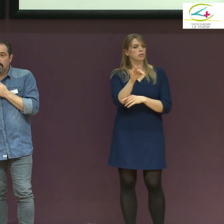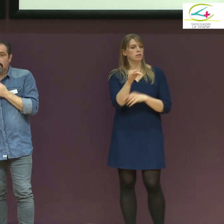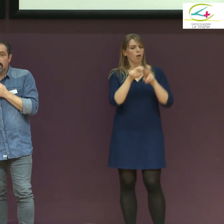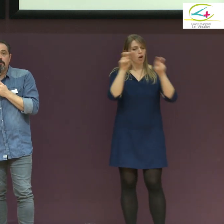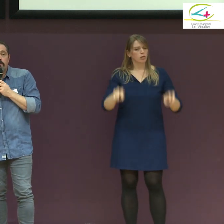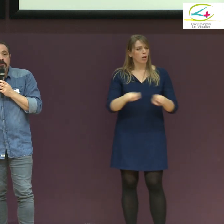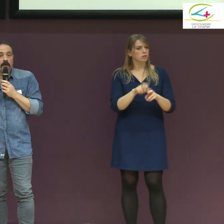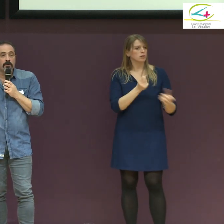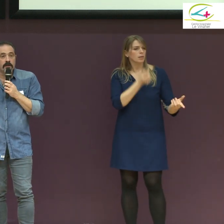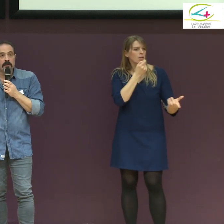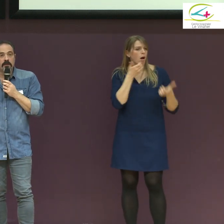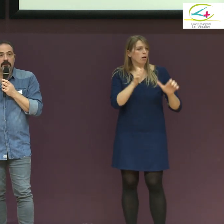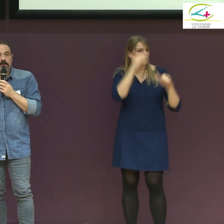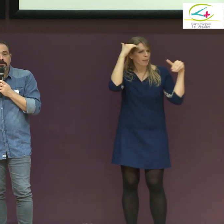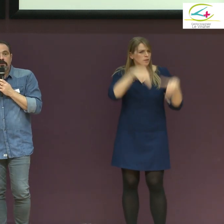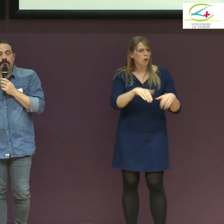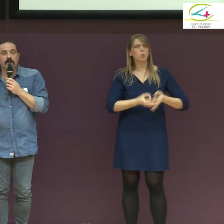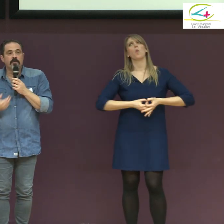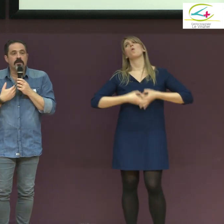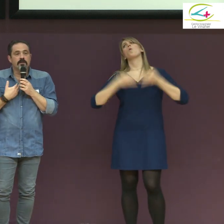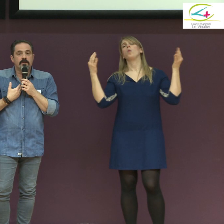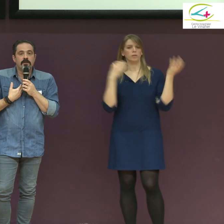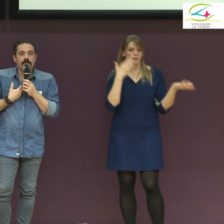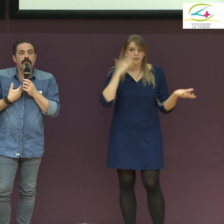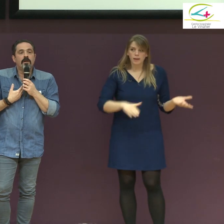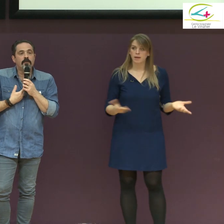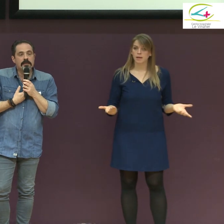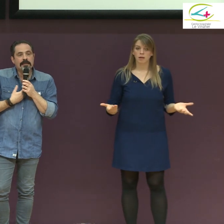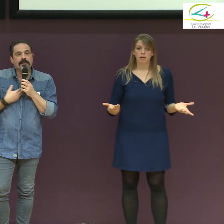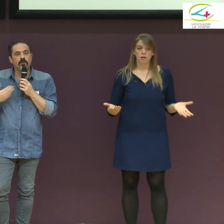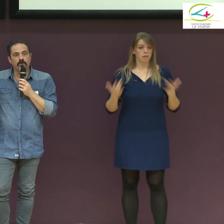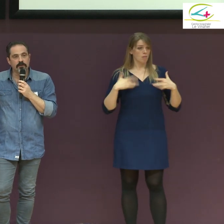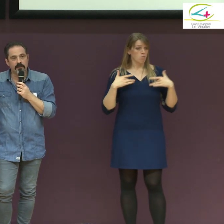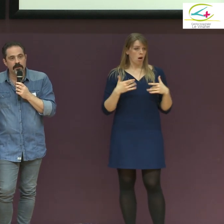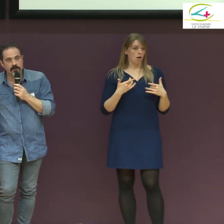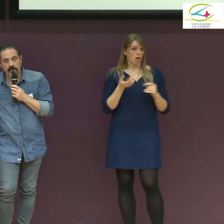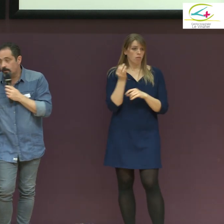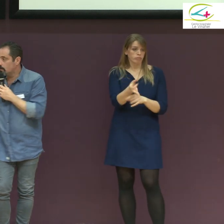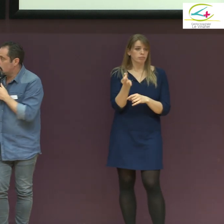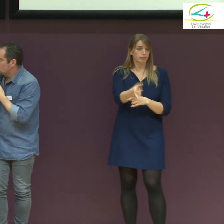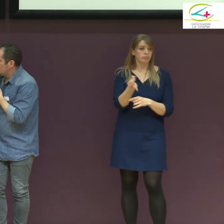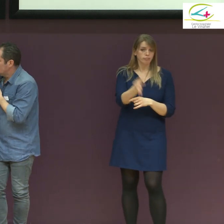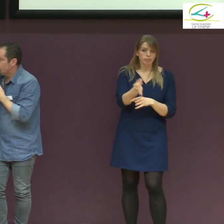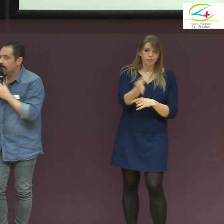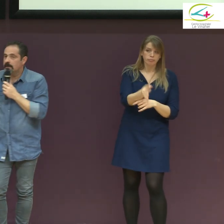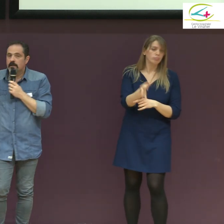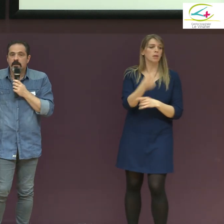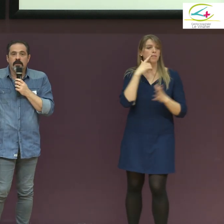d'antidépresseurs. Vous le savez, ça, on dit. Mais moi, c'est pas moi qui prescris ces trop d'antidépresseurs, c'est pas toi non